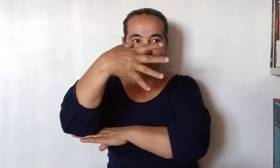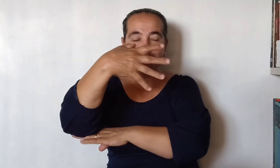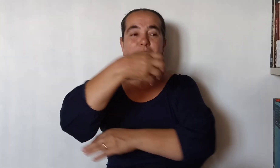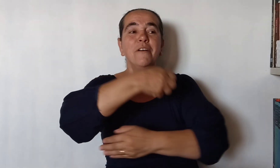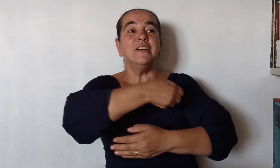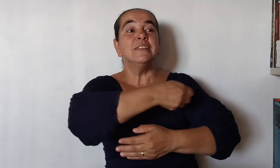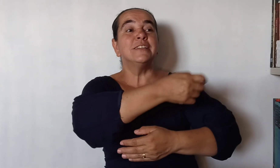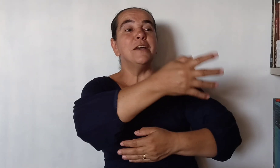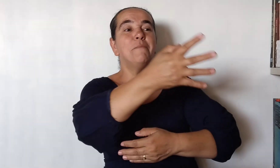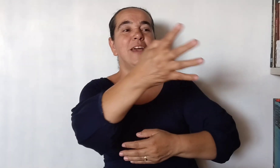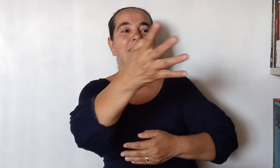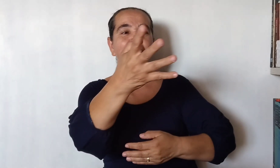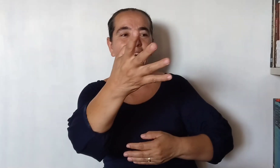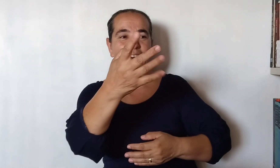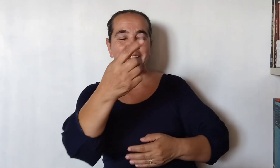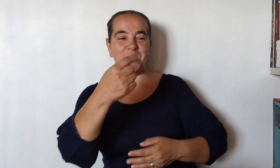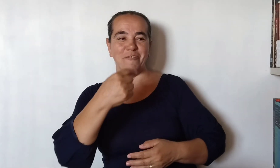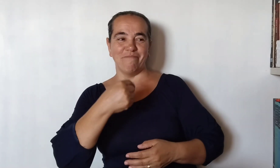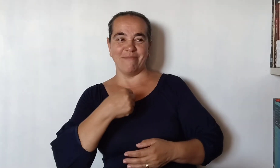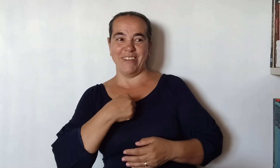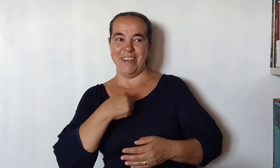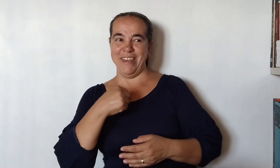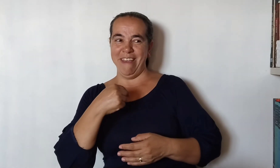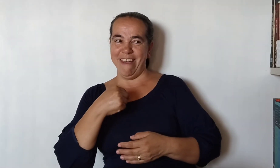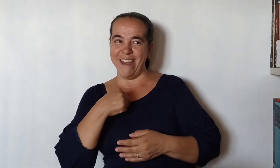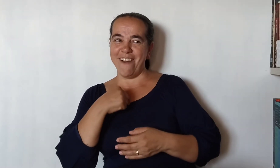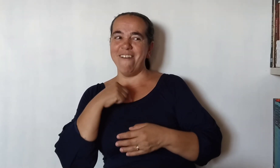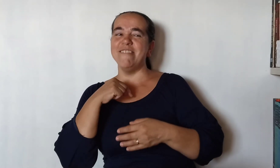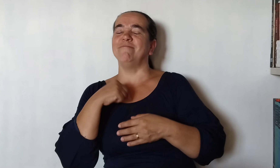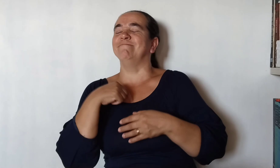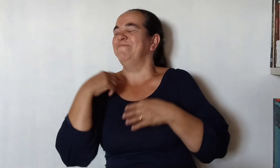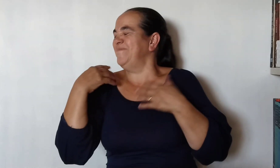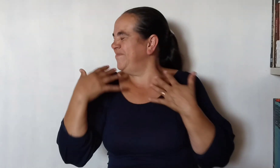trigo semearam. Eu? O